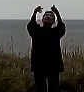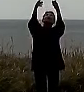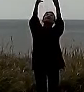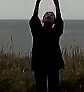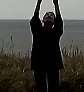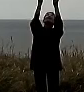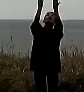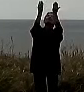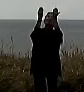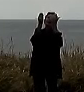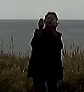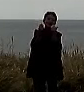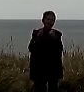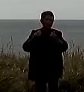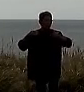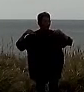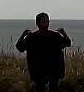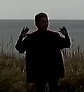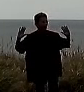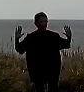終わりのない旅。